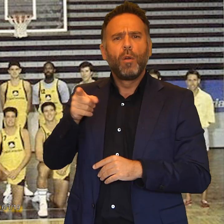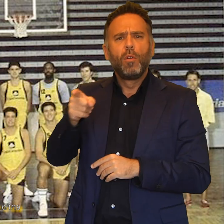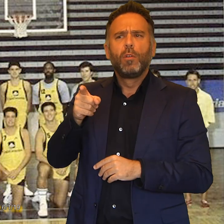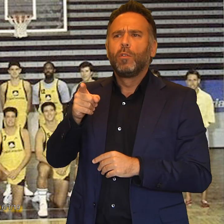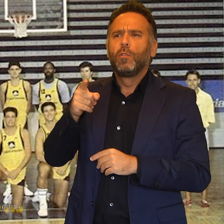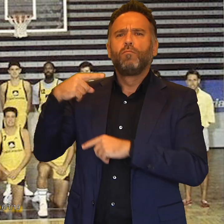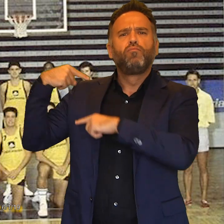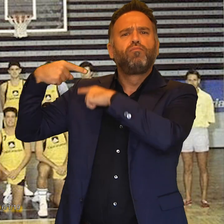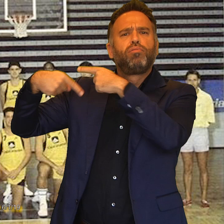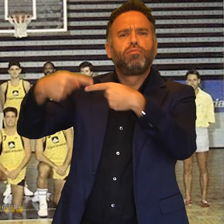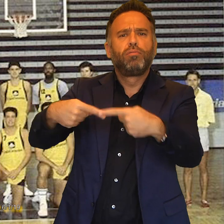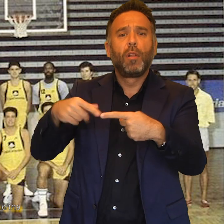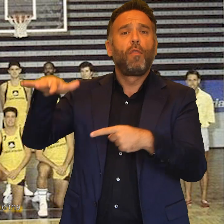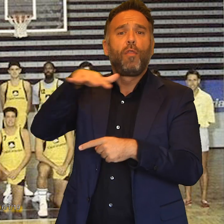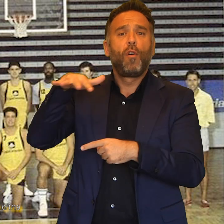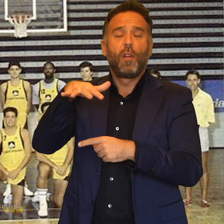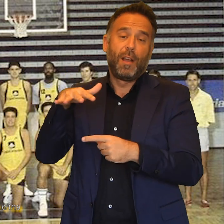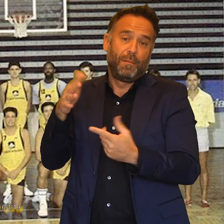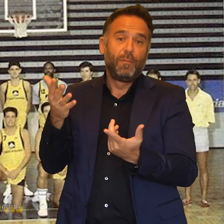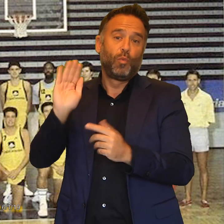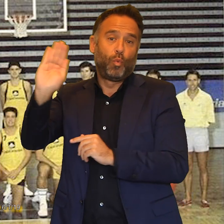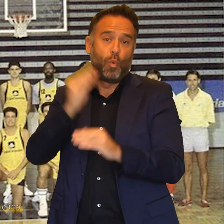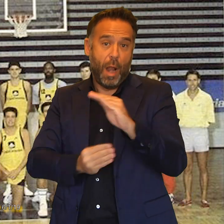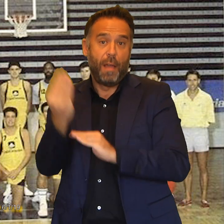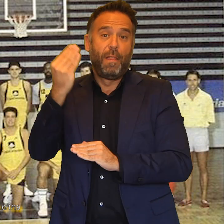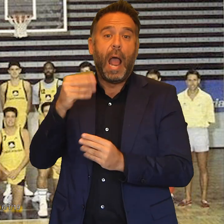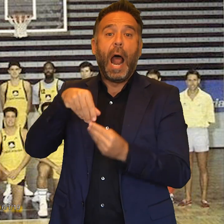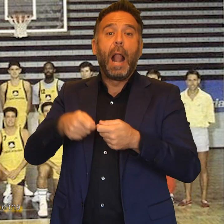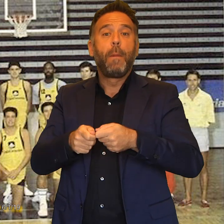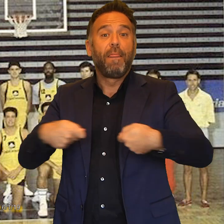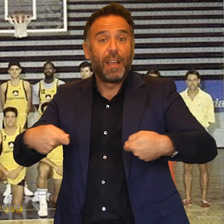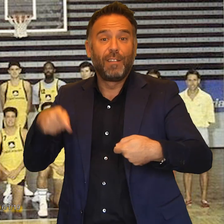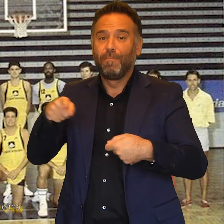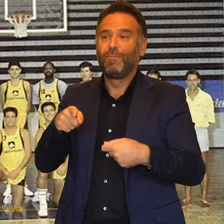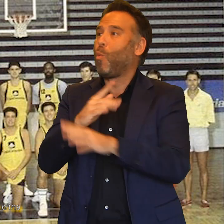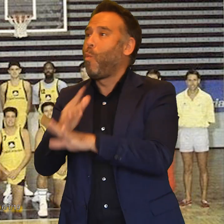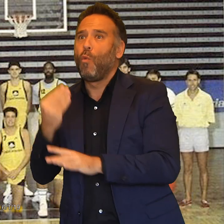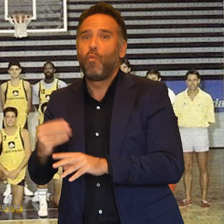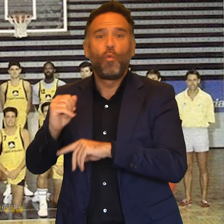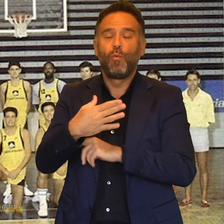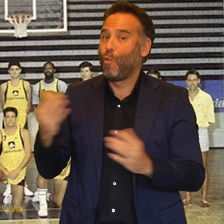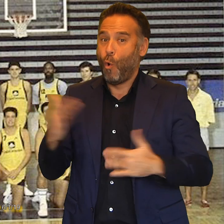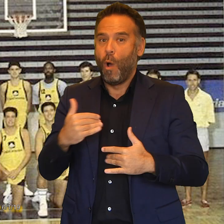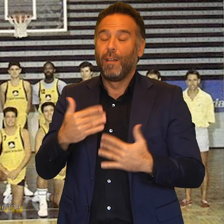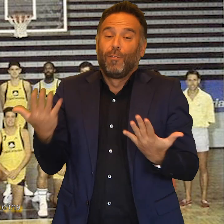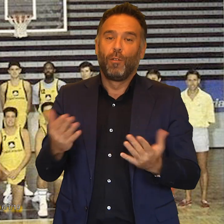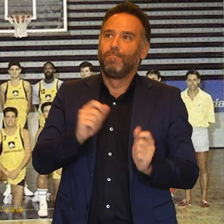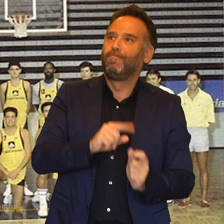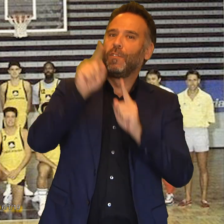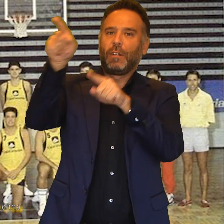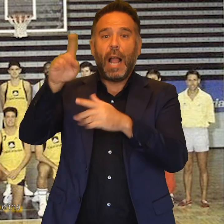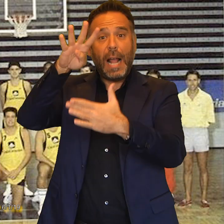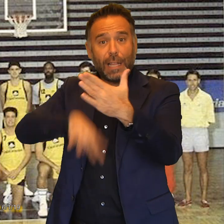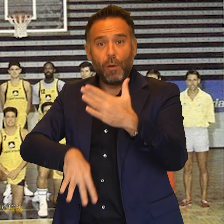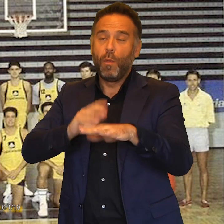La escasa tradición baloncestística manchega le obligó a emigrar muy joven a Cataluña, en su objetivo